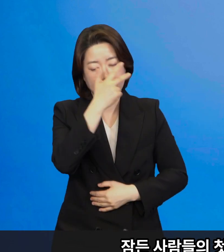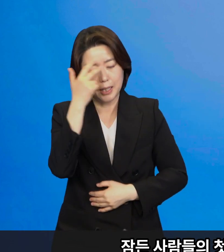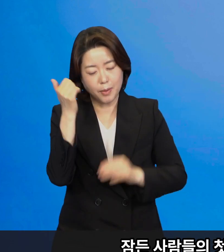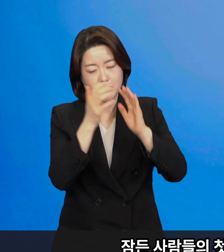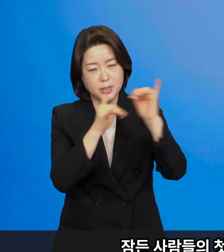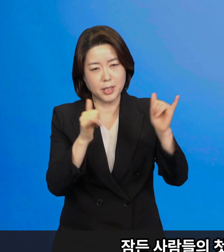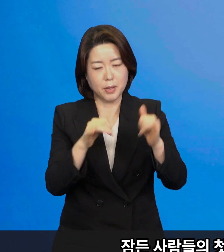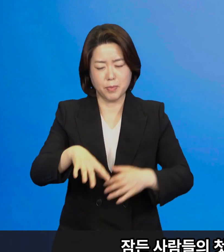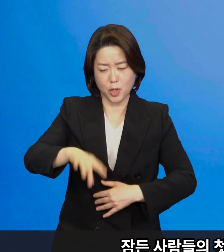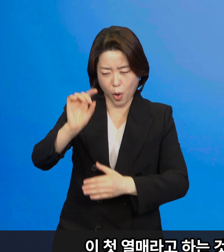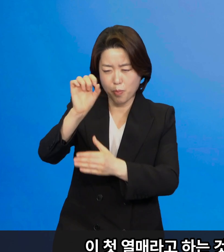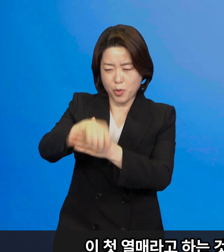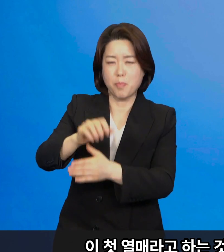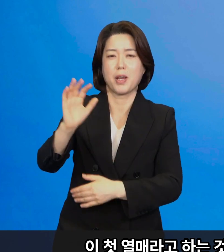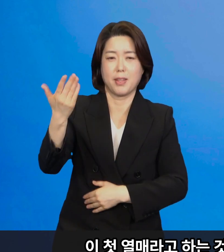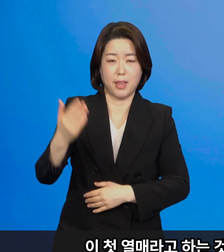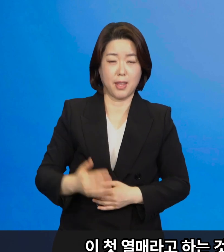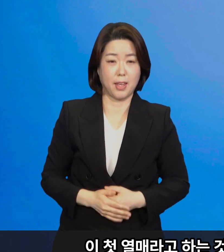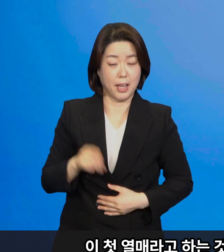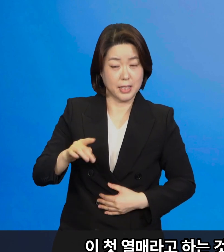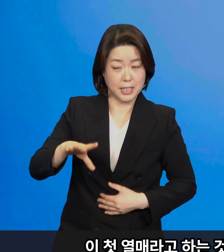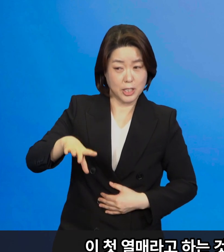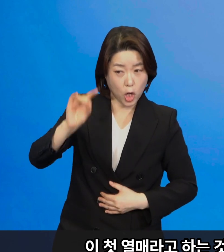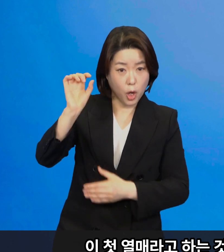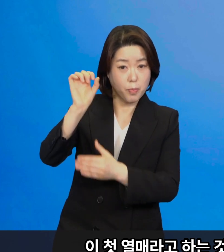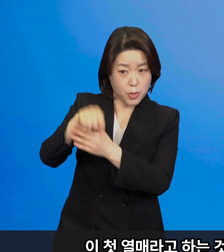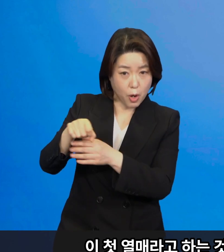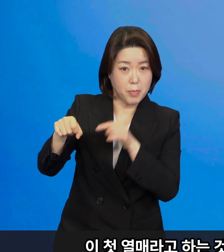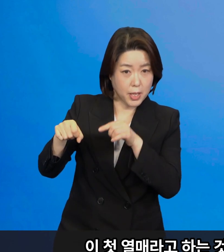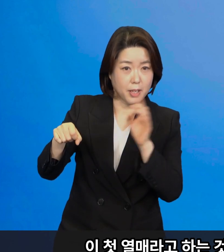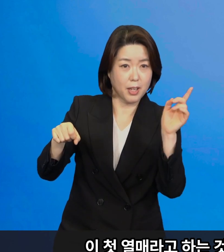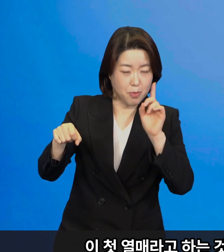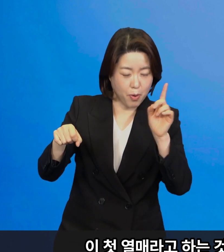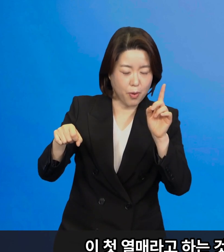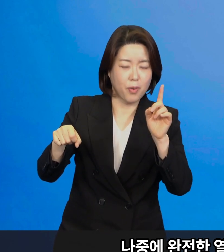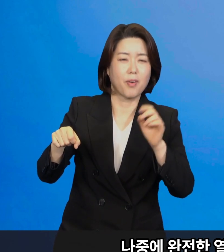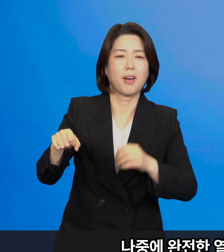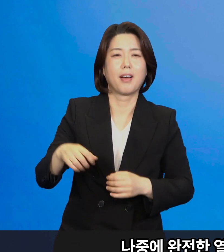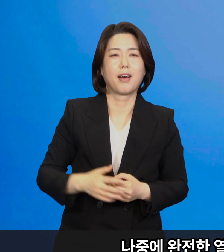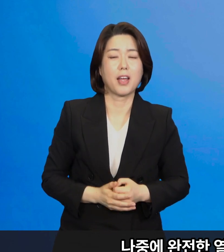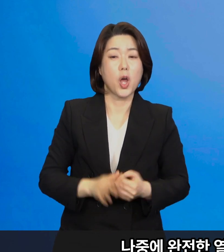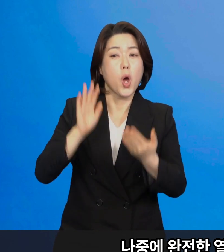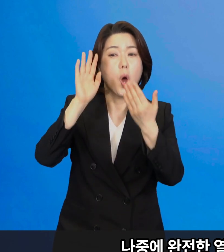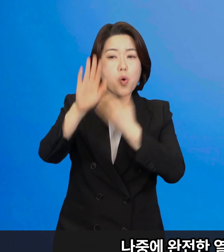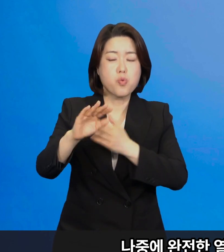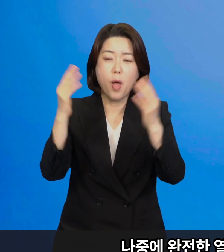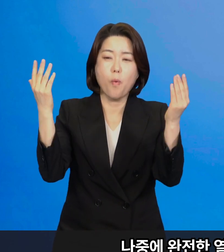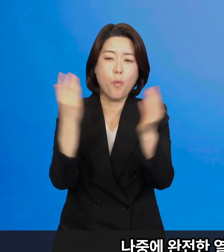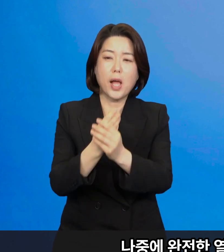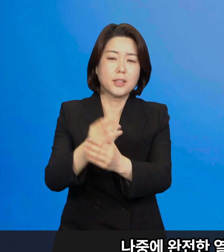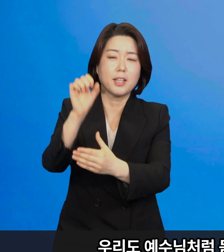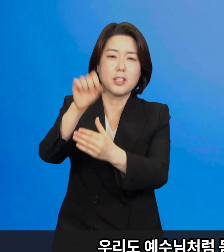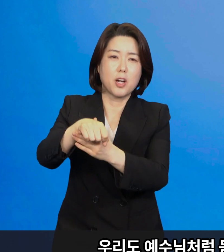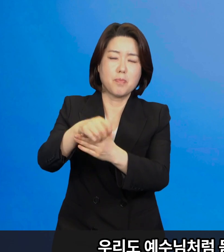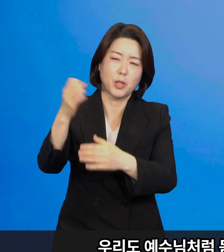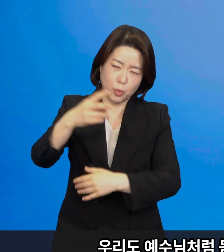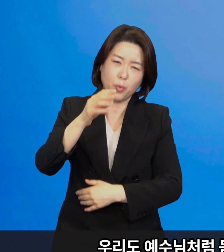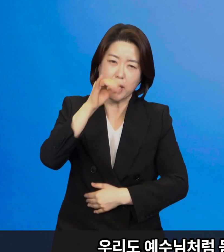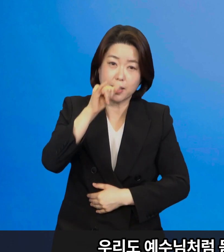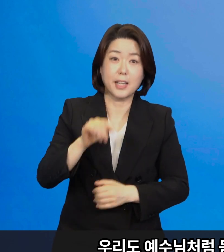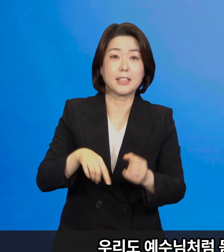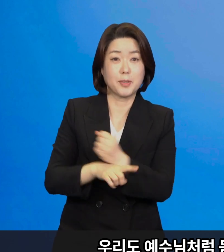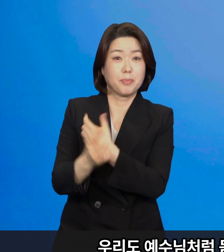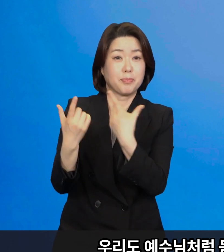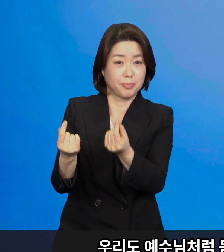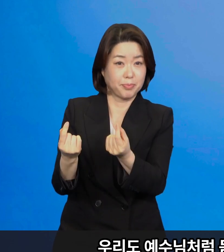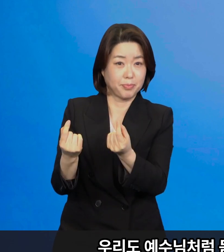열매가 되셨습니다. 이 첫 열매라고 하는 것은, 첫 열매가 있다는 것은 나중에 완전한 열매가 있다는 거예요. 우리도